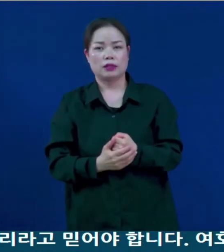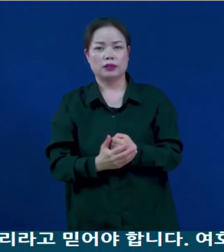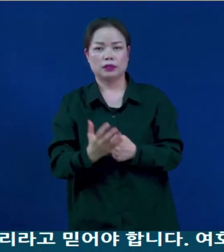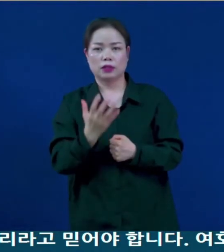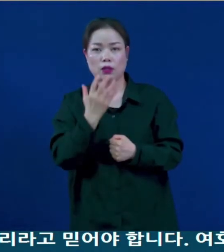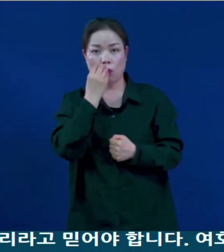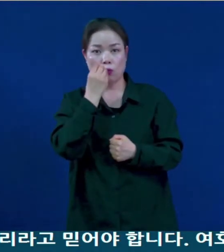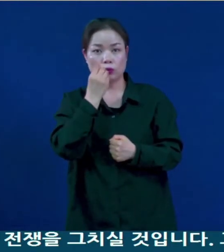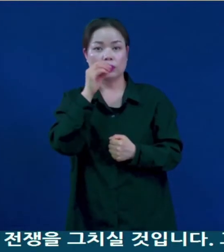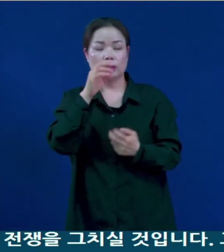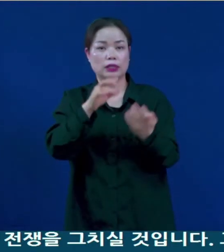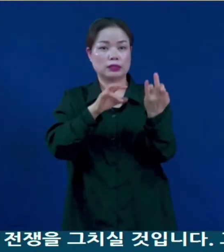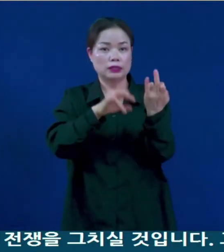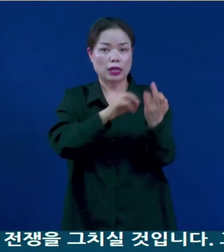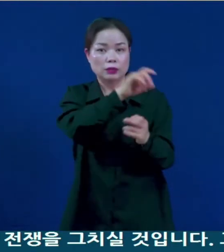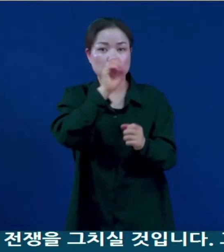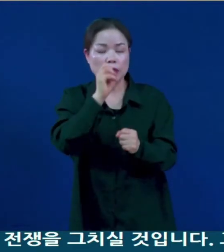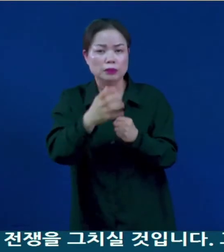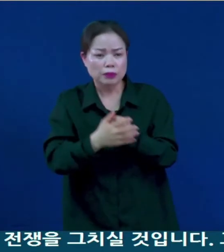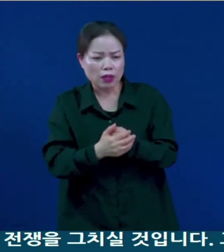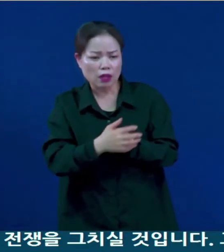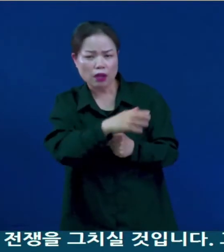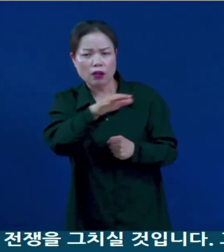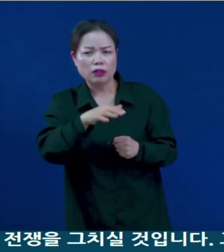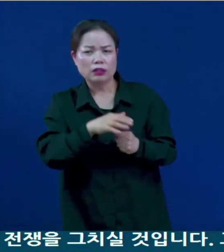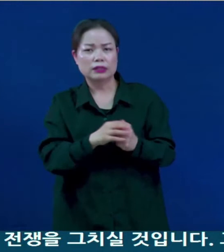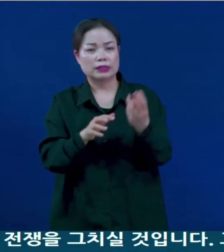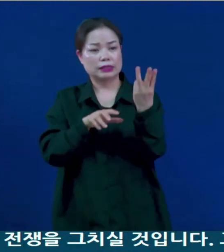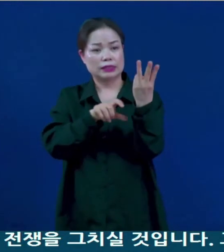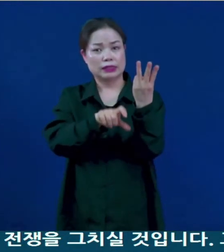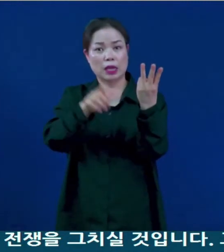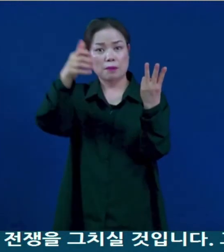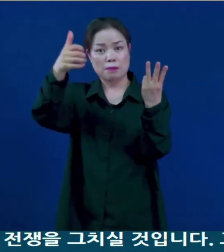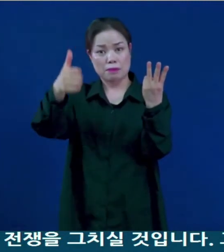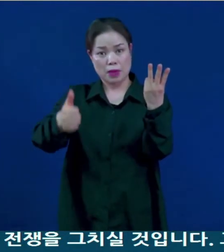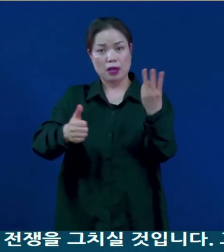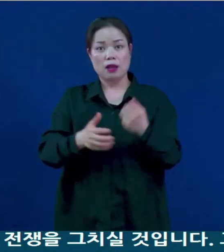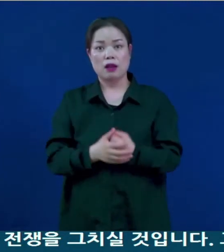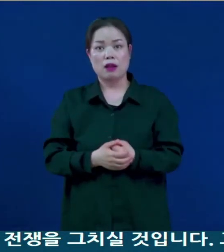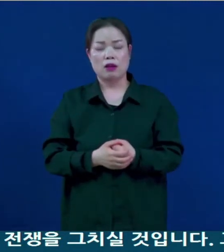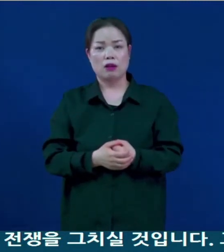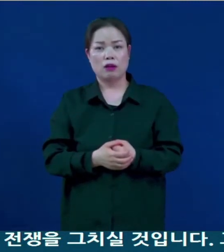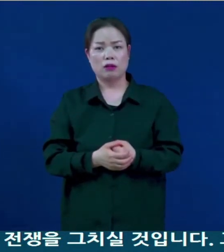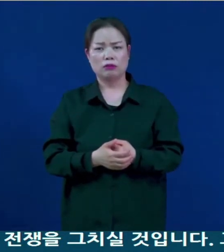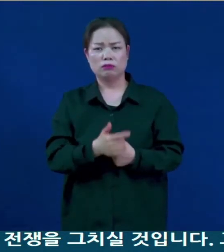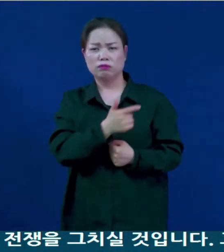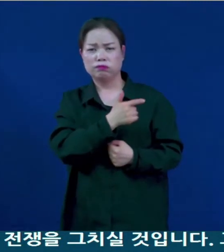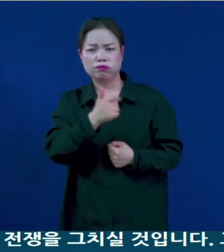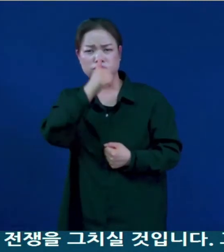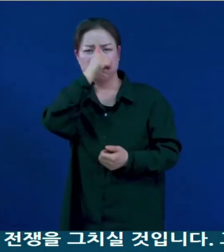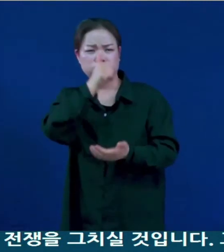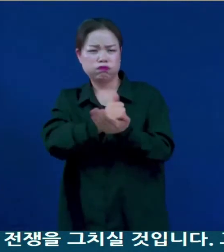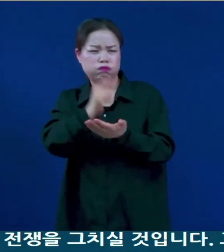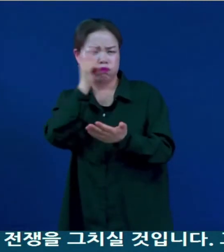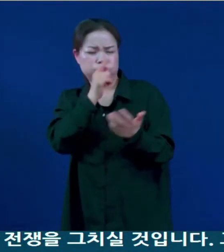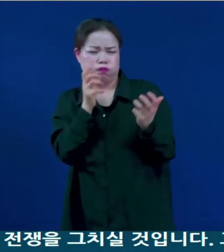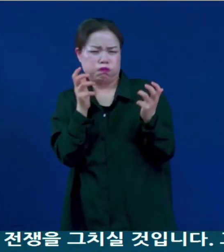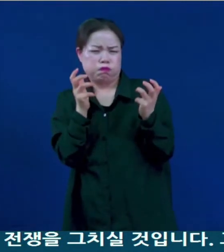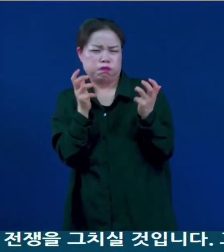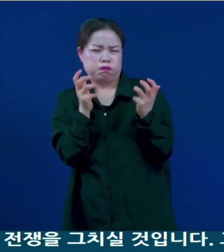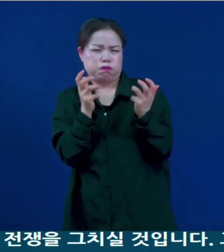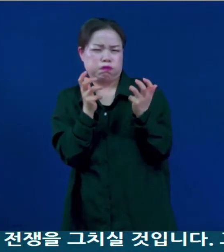4장에서 선포했는데, 그렇게 하기 전에 3장 마지막에는 너무나 죄악으로